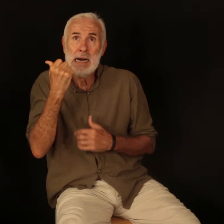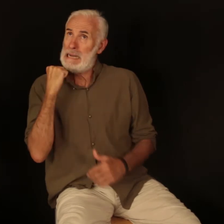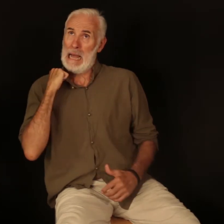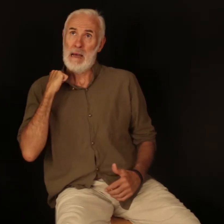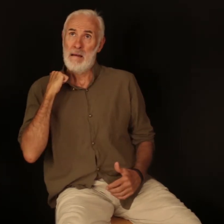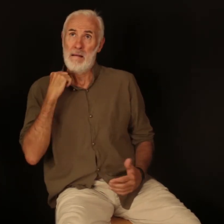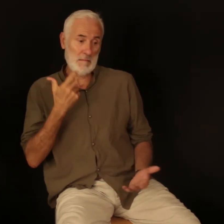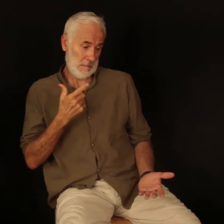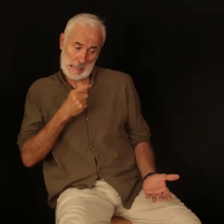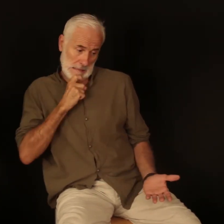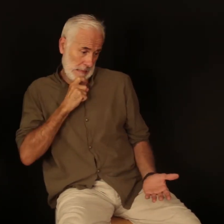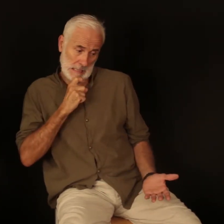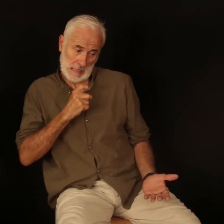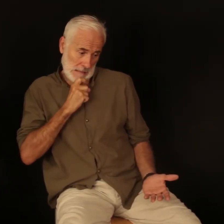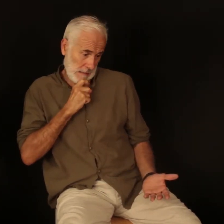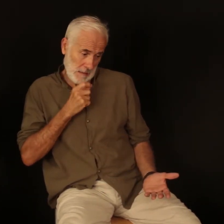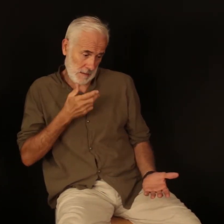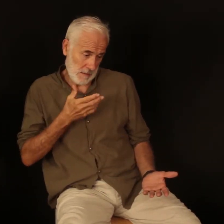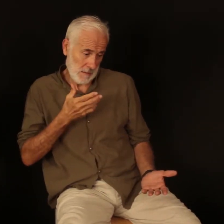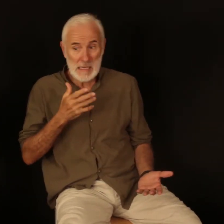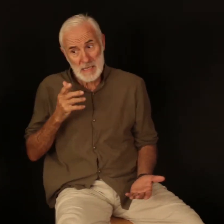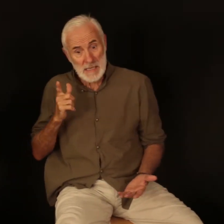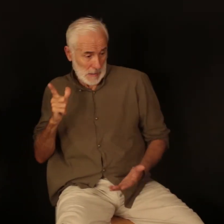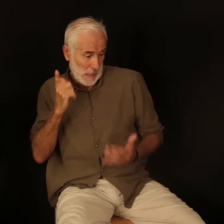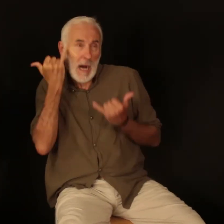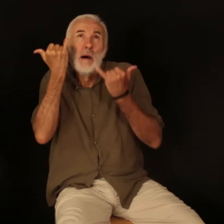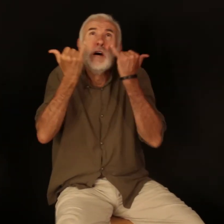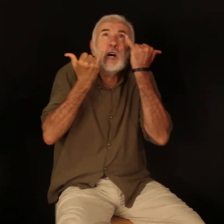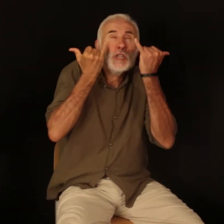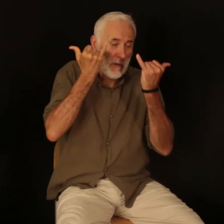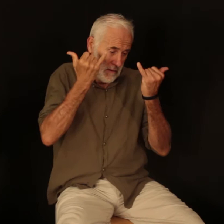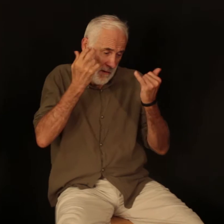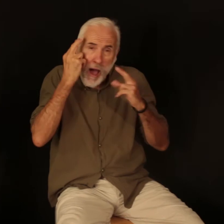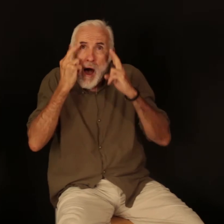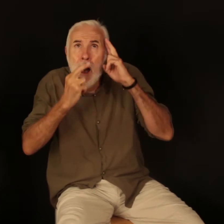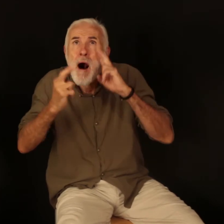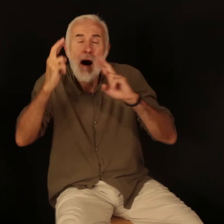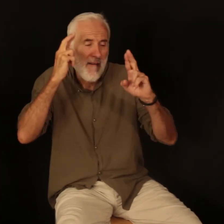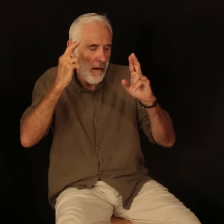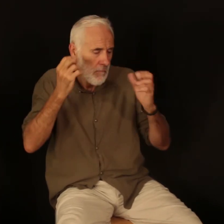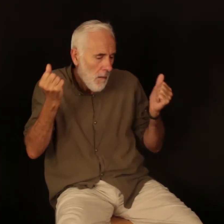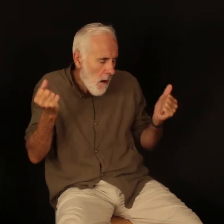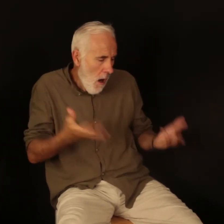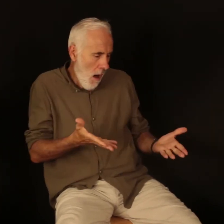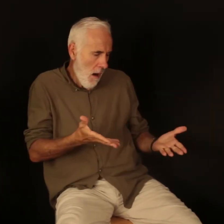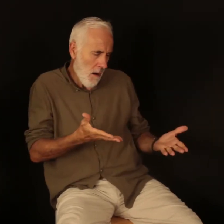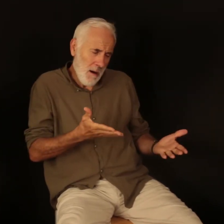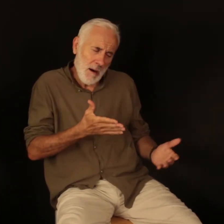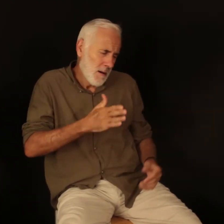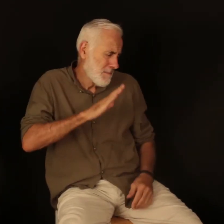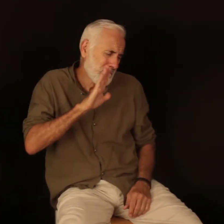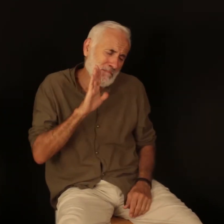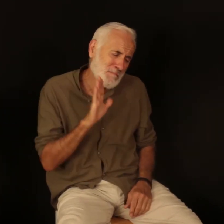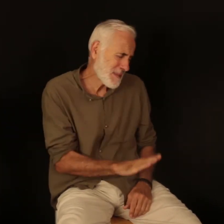pas. Nous t'imaginions, nous rêvions de toi. Et puis tu es là, tellement